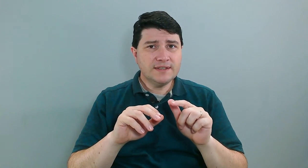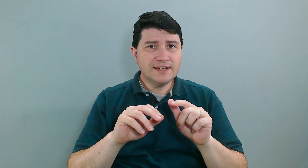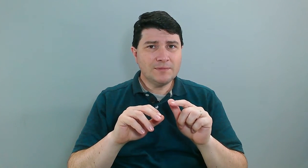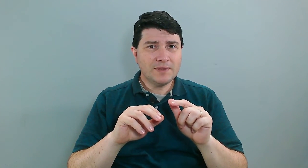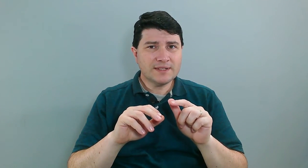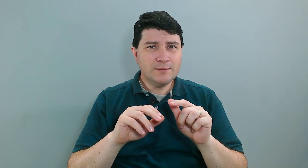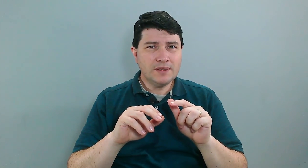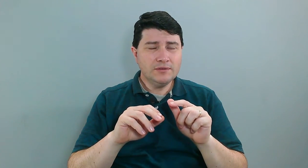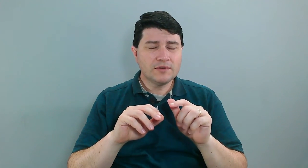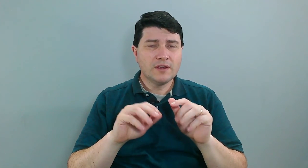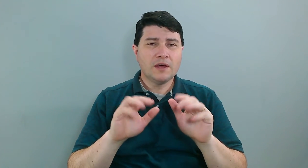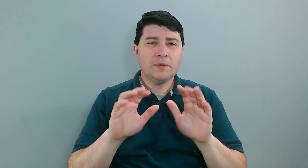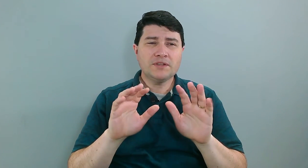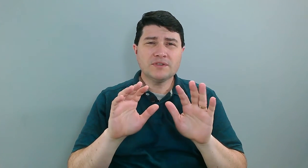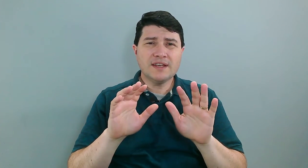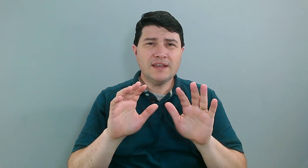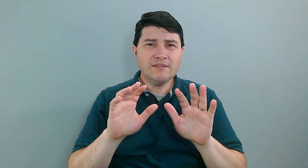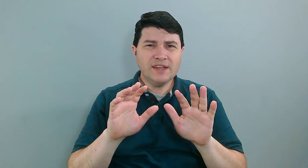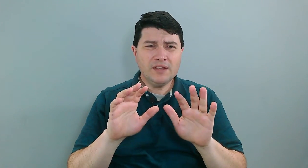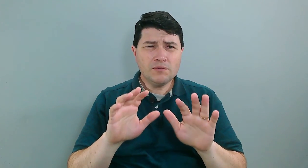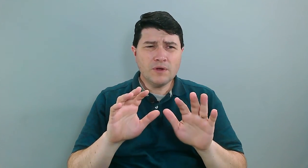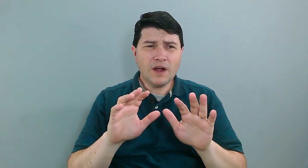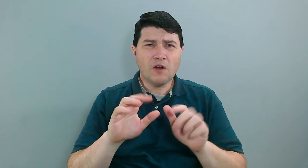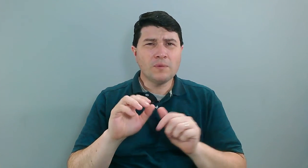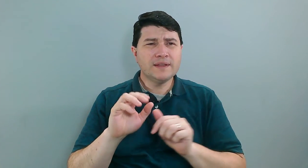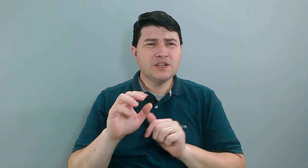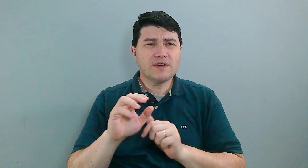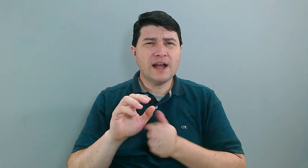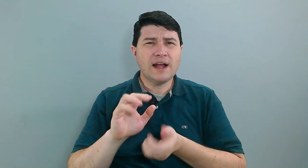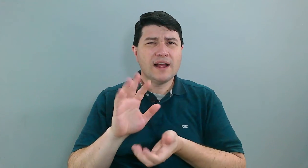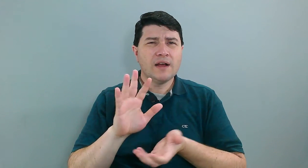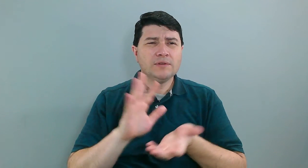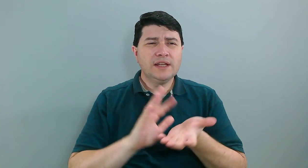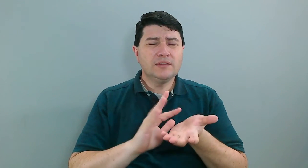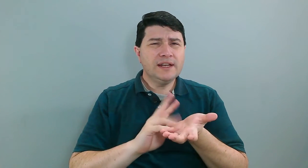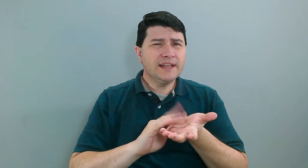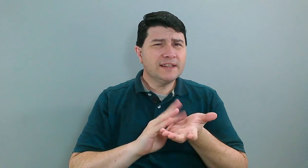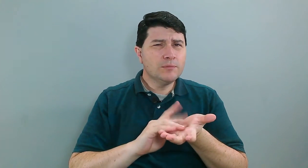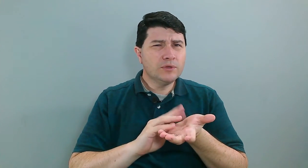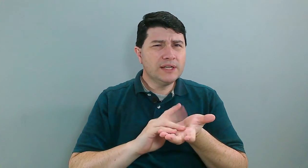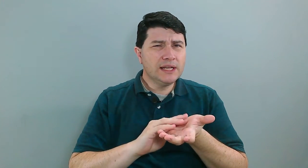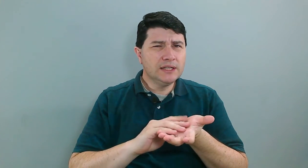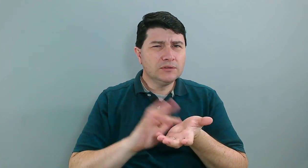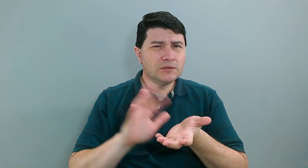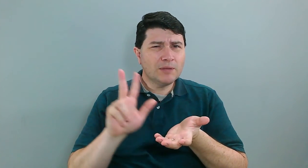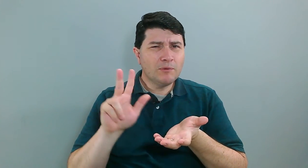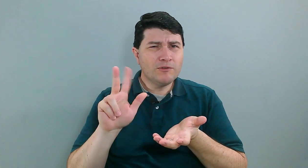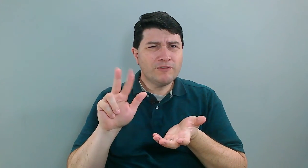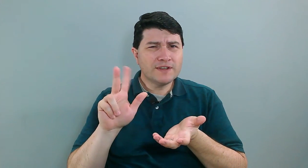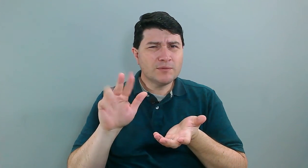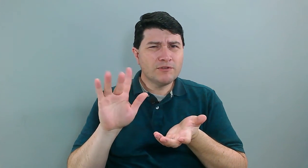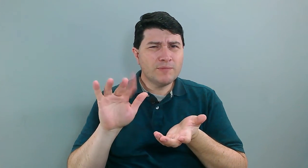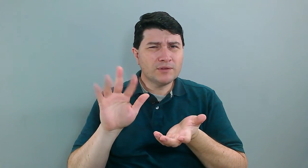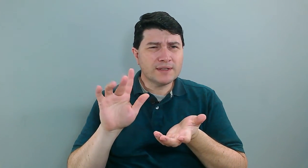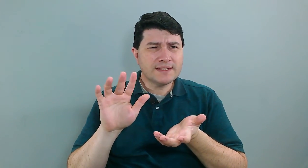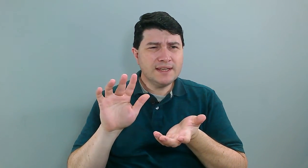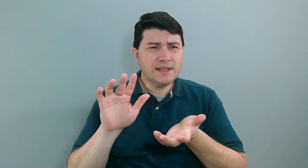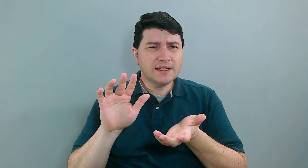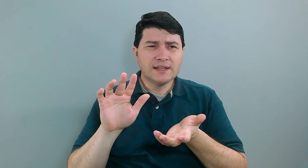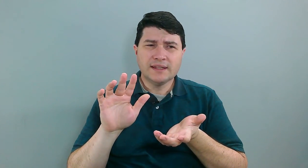serem percebidos, mas se você ir com calma, identificar, o dedo, ele está tamborilando, está fazendo um movimento assim?